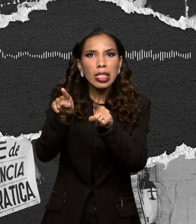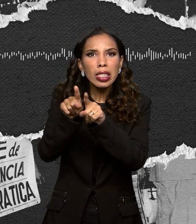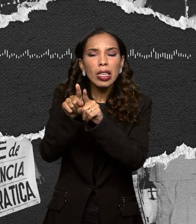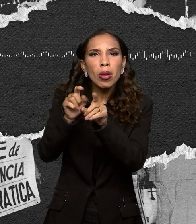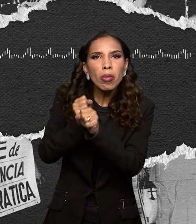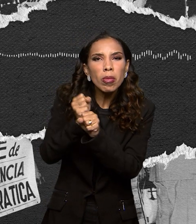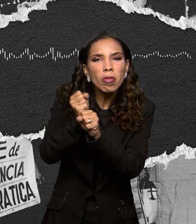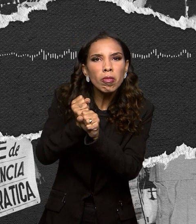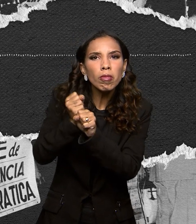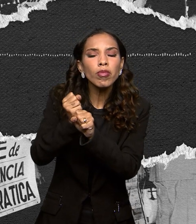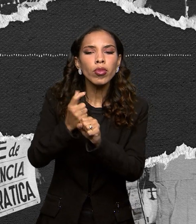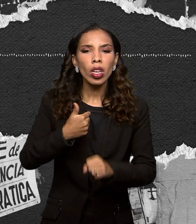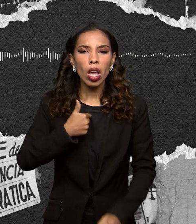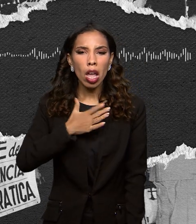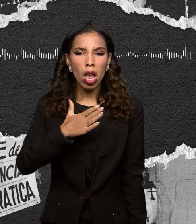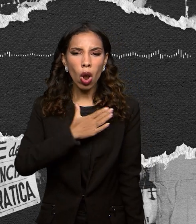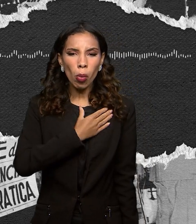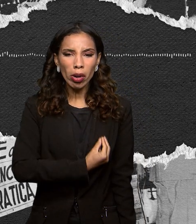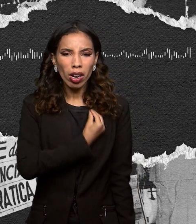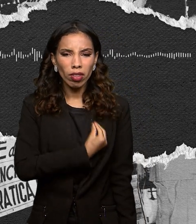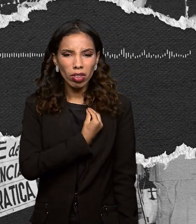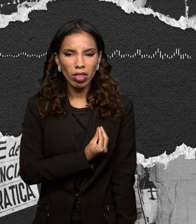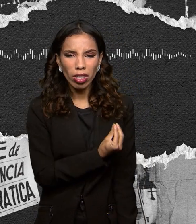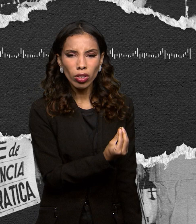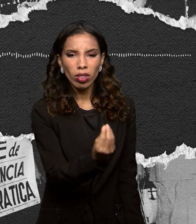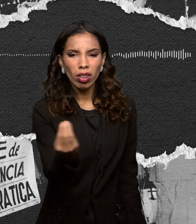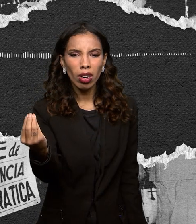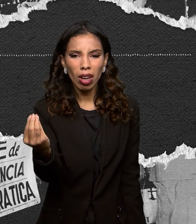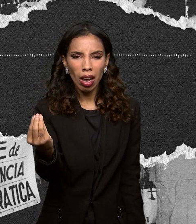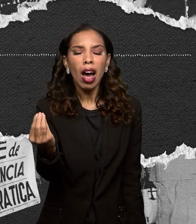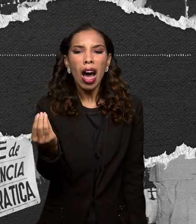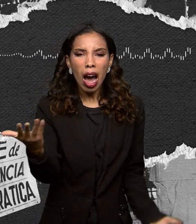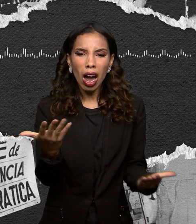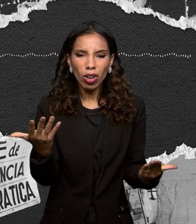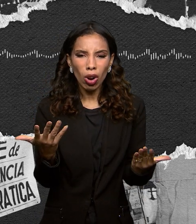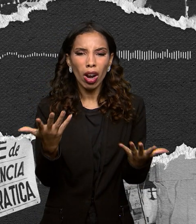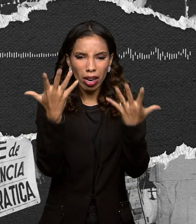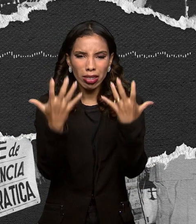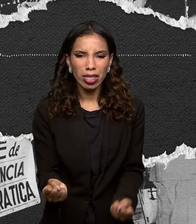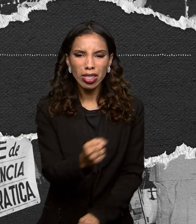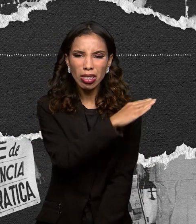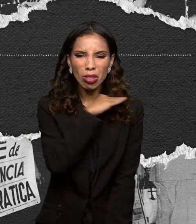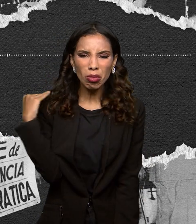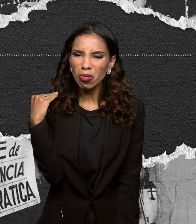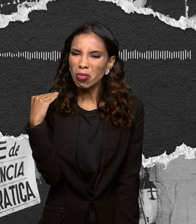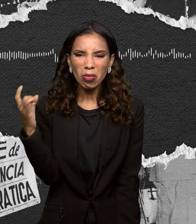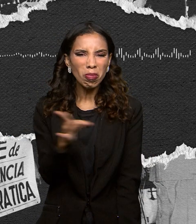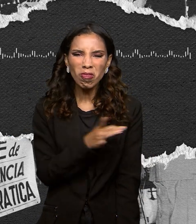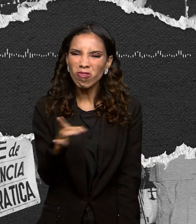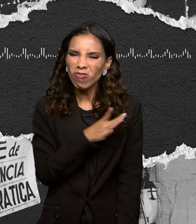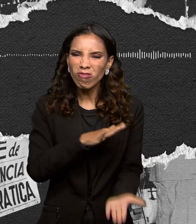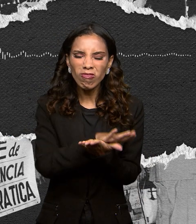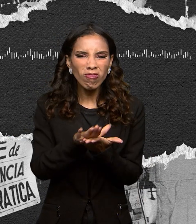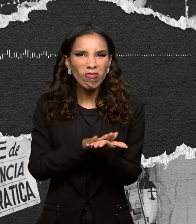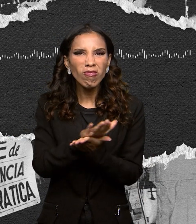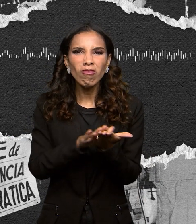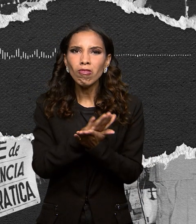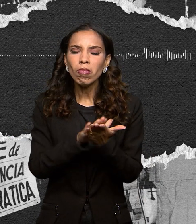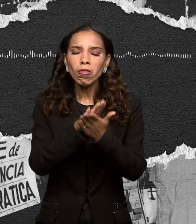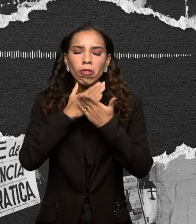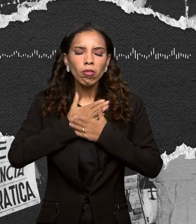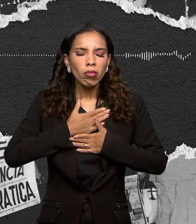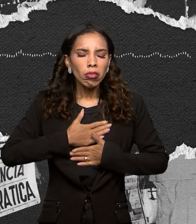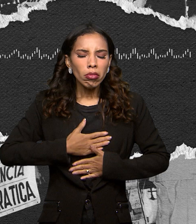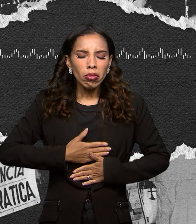eu vos dei a minha vida. Agora vos ofereço a minha morte. Nada receio. serenamente dou o